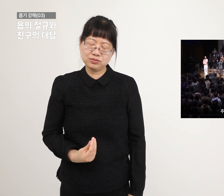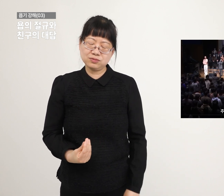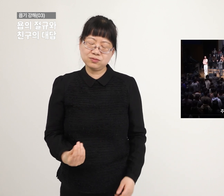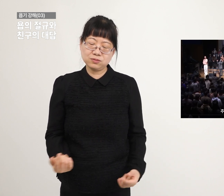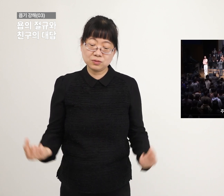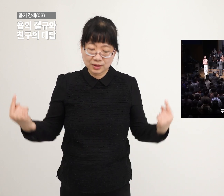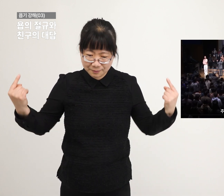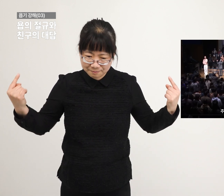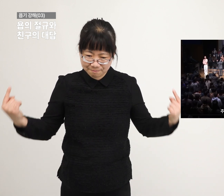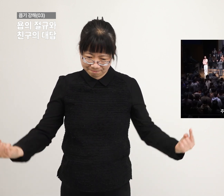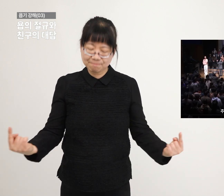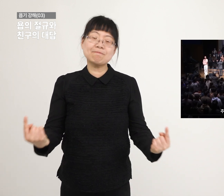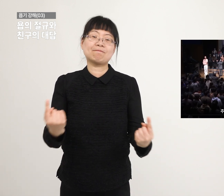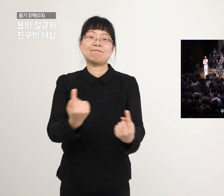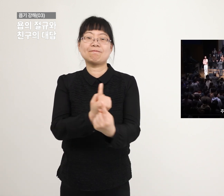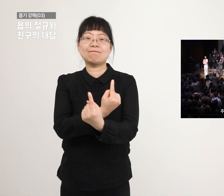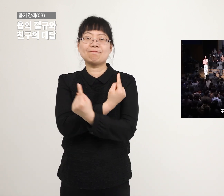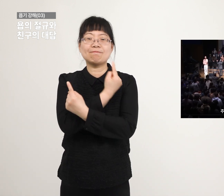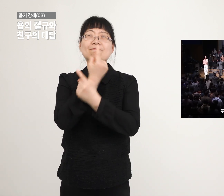한숨을